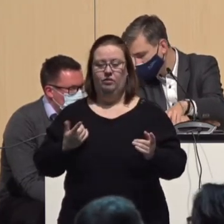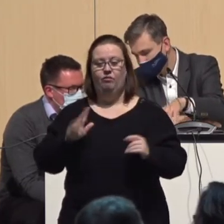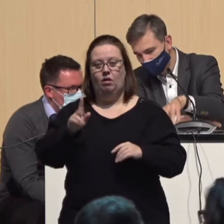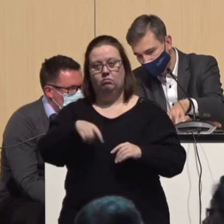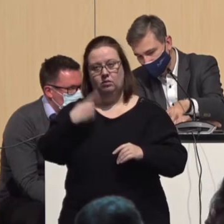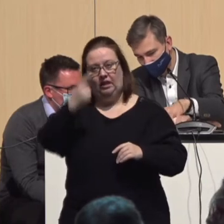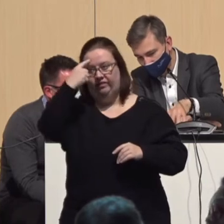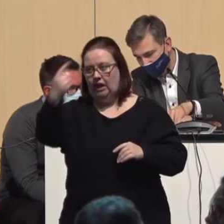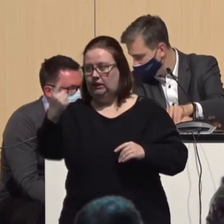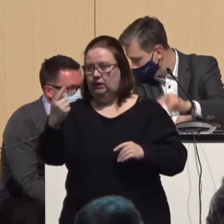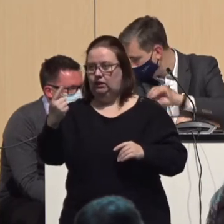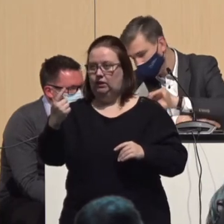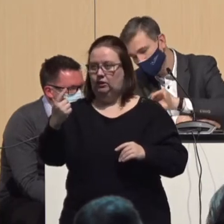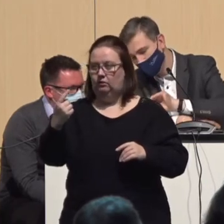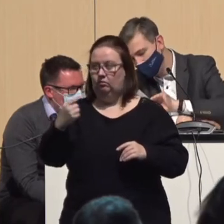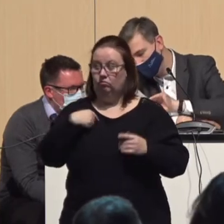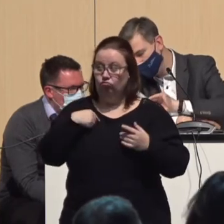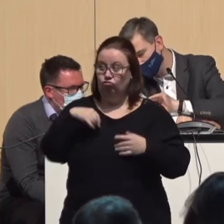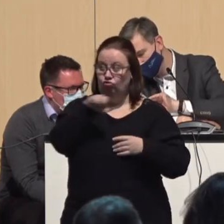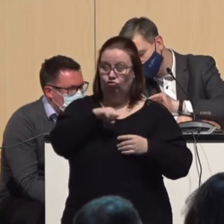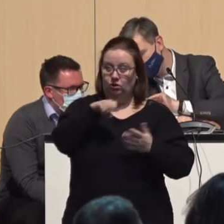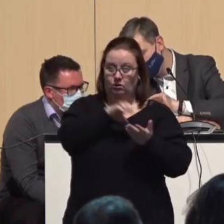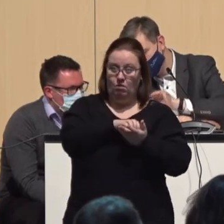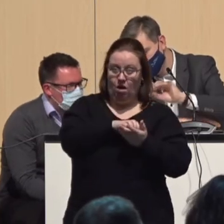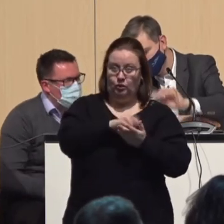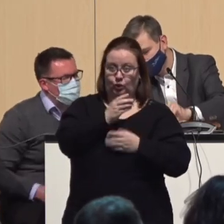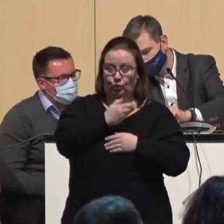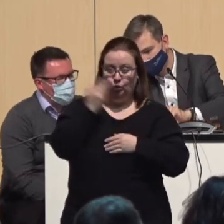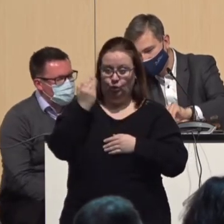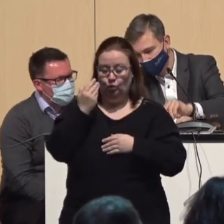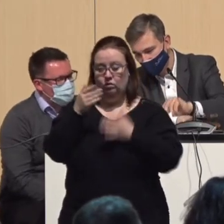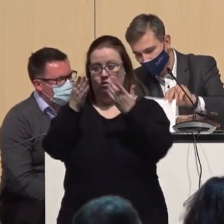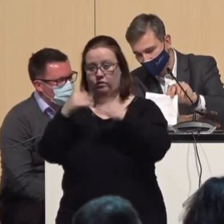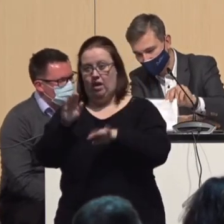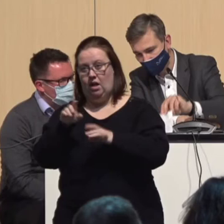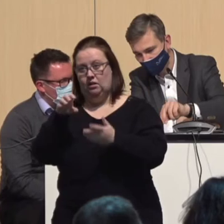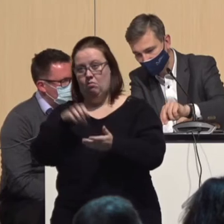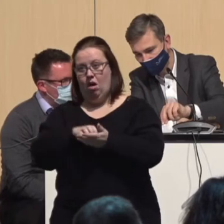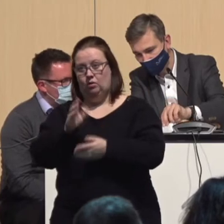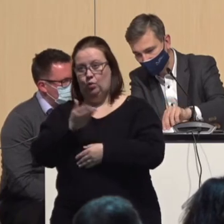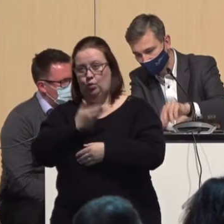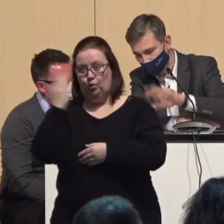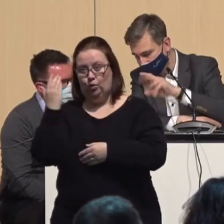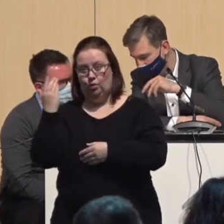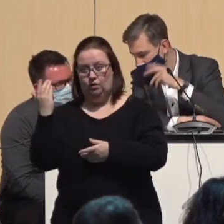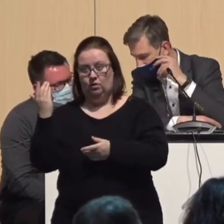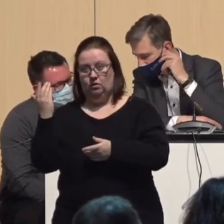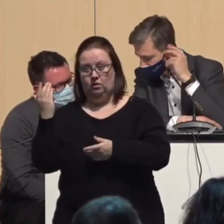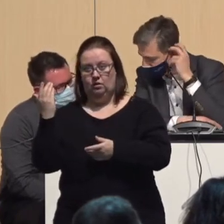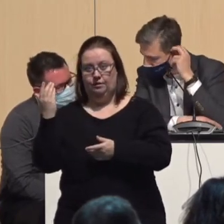wissen, ob wir keinen Striezelmarkt und keine thematischen Weihnachtsmärkte in unserer Stadt haben